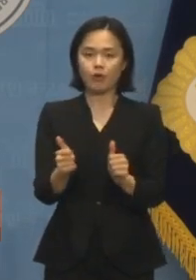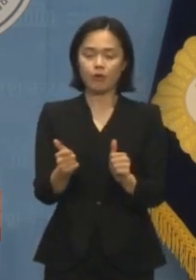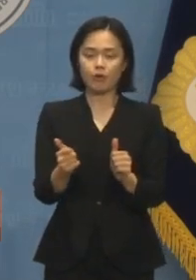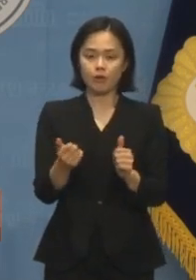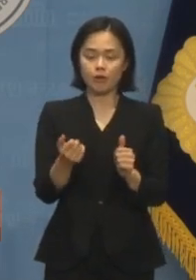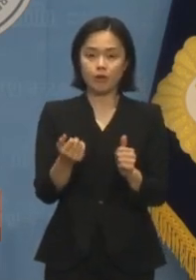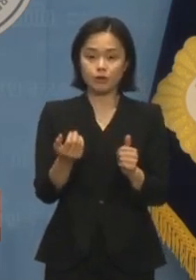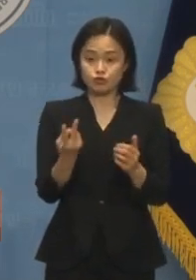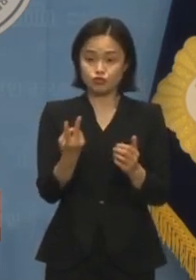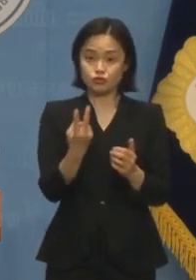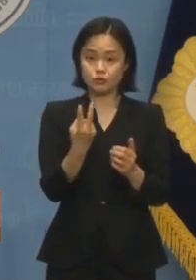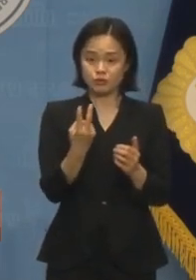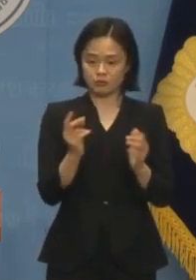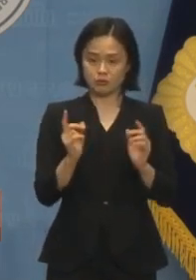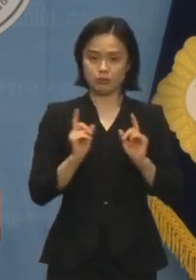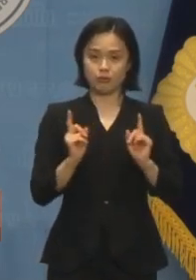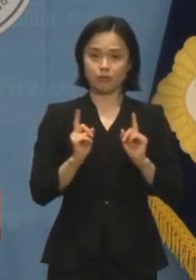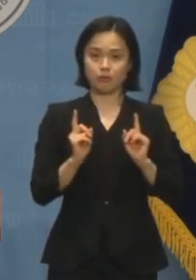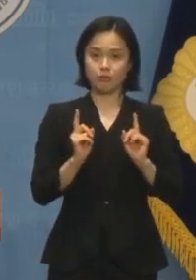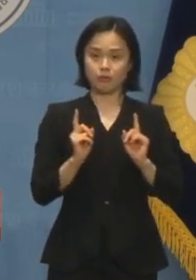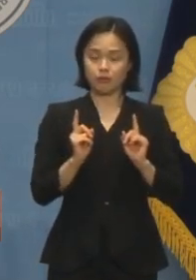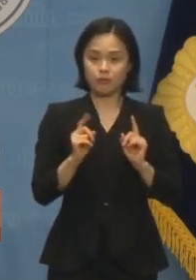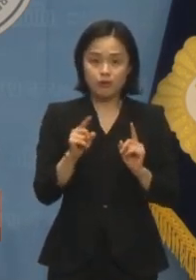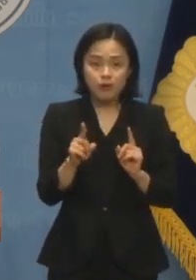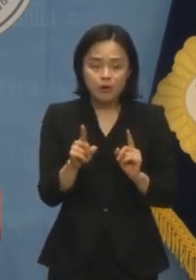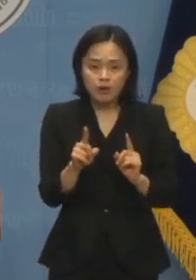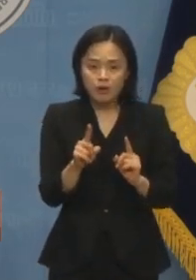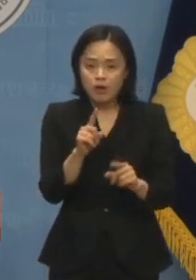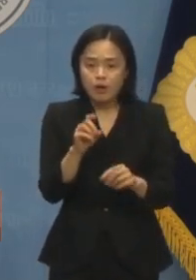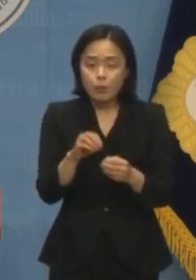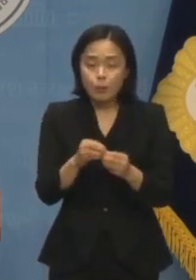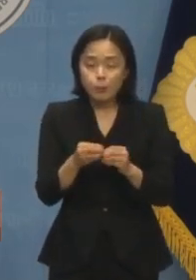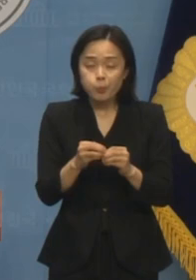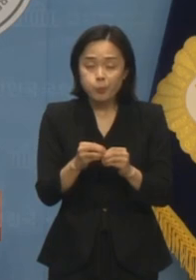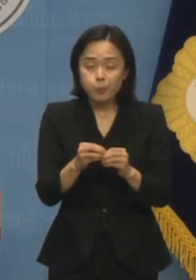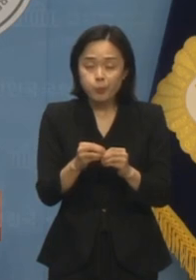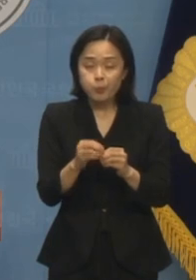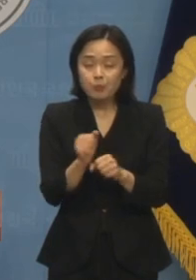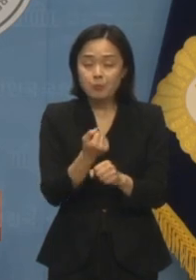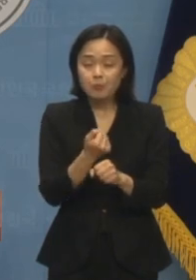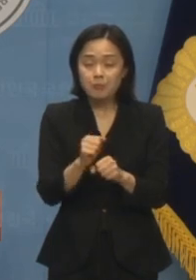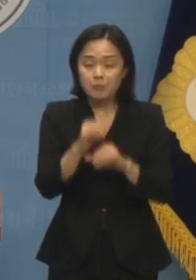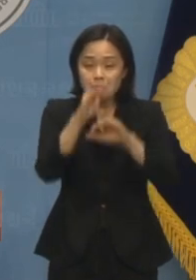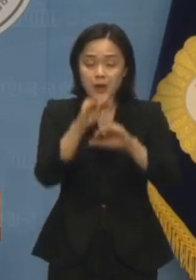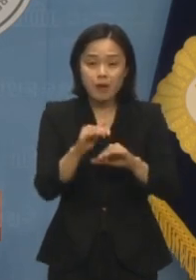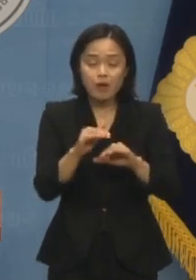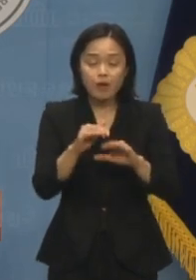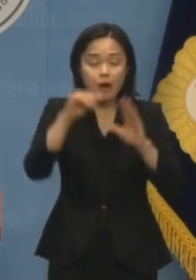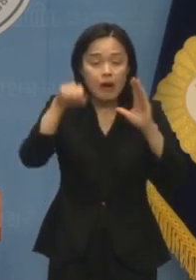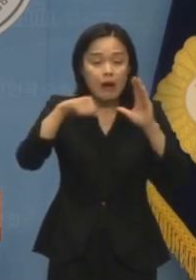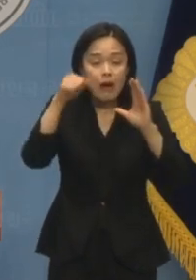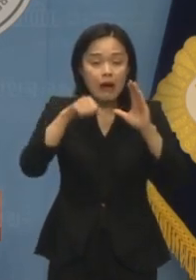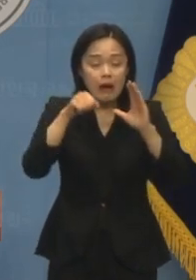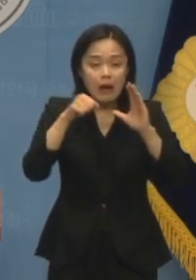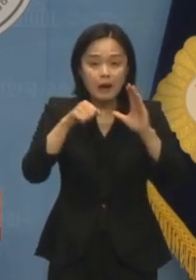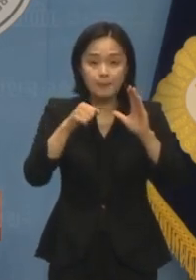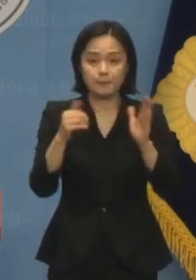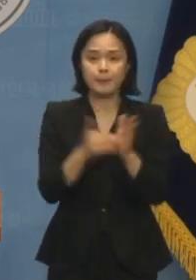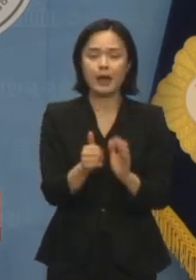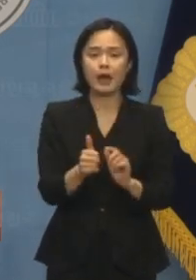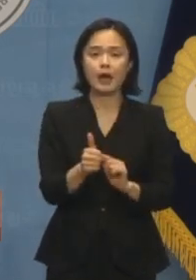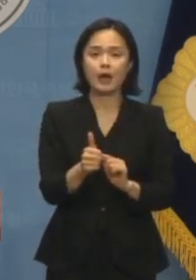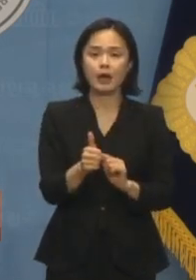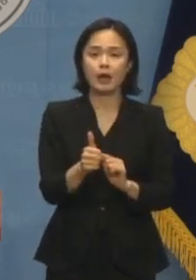행세하여 의혹을 일파만파로 키웠던 것입니다. 저는 오늘 이 자리에서 김규현 변호사가